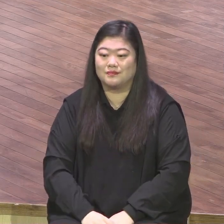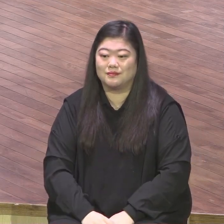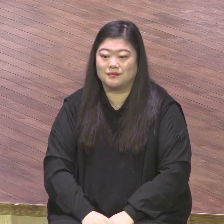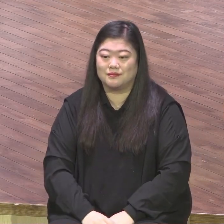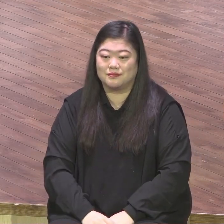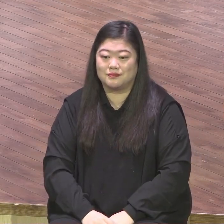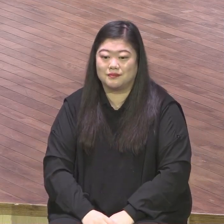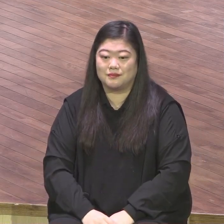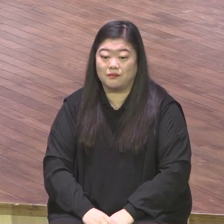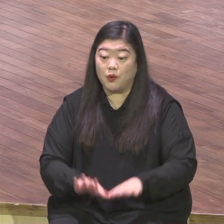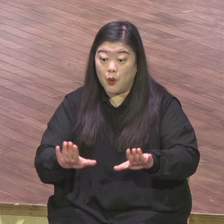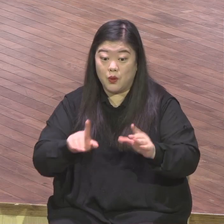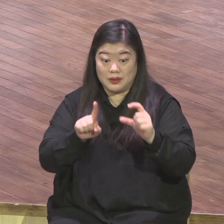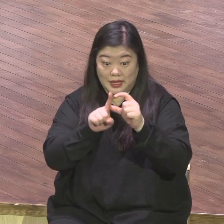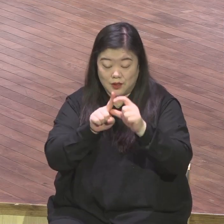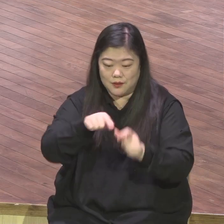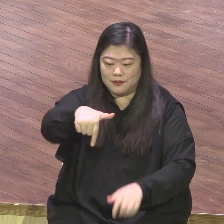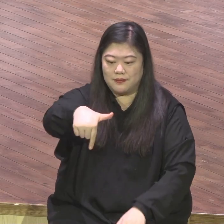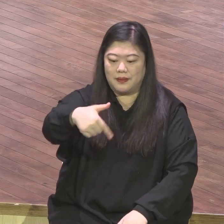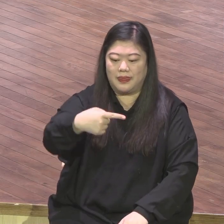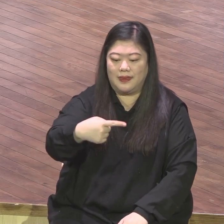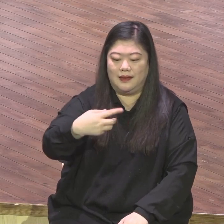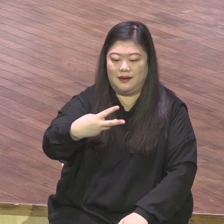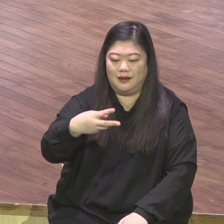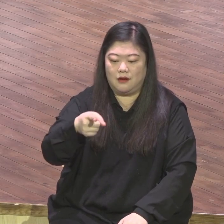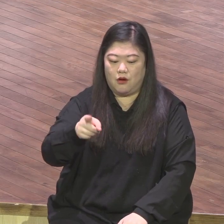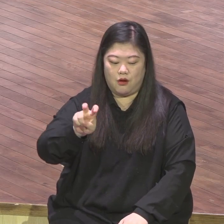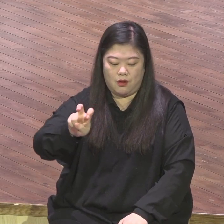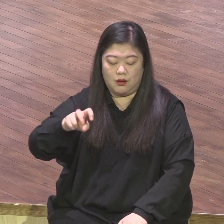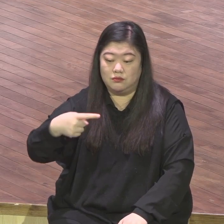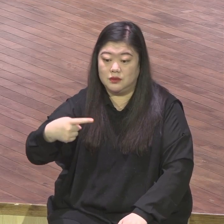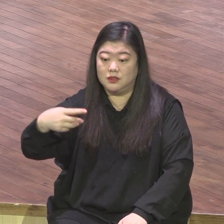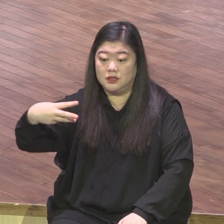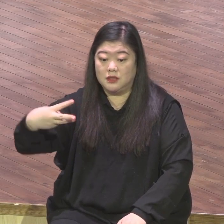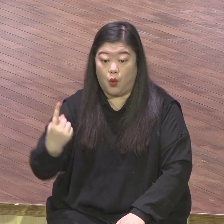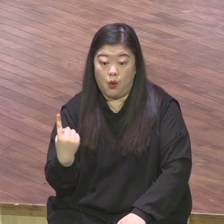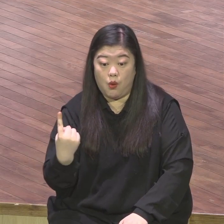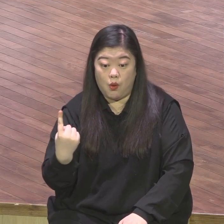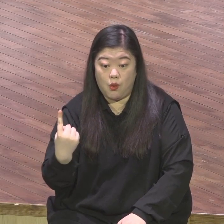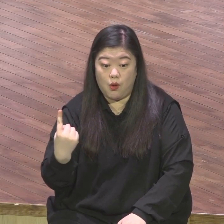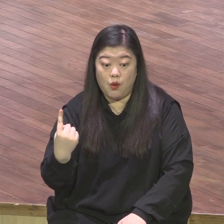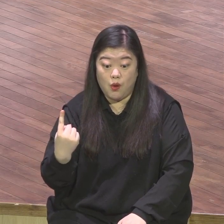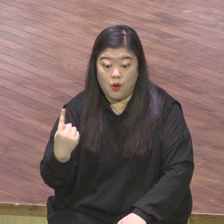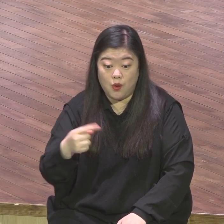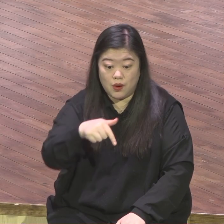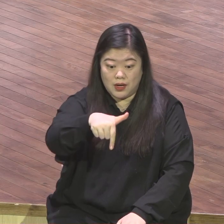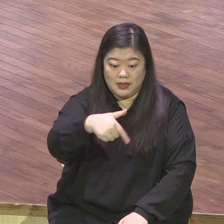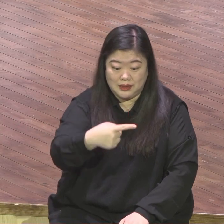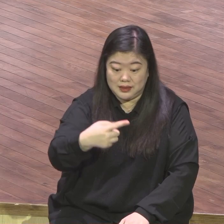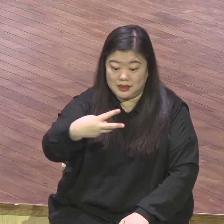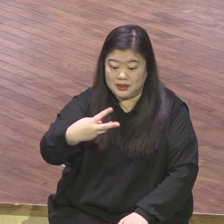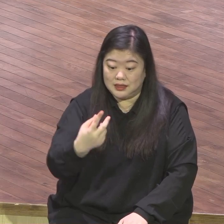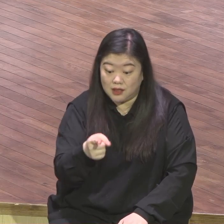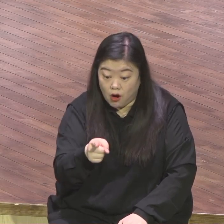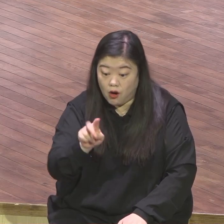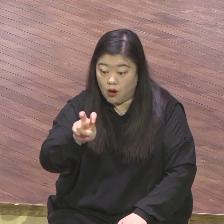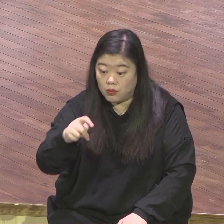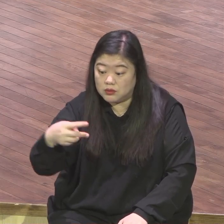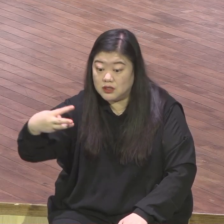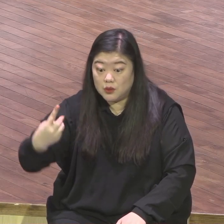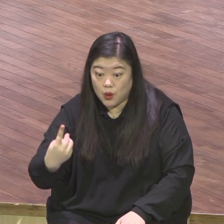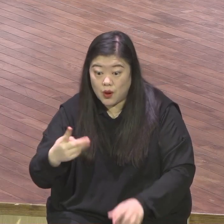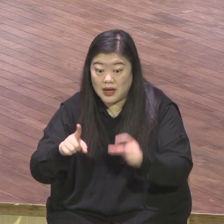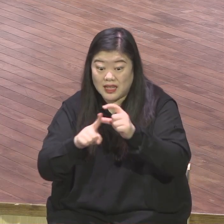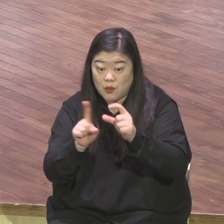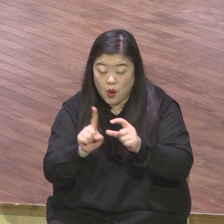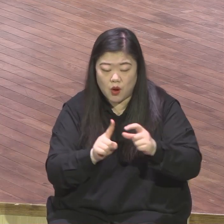오늘 이 본문을 보면 그러므로라는 단어로 시작하지요. 이 그러므로 이거는 앞에 있던 내용들입니다.